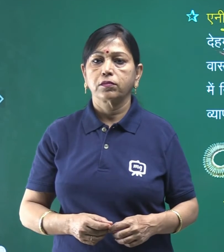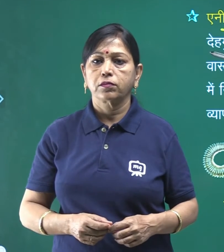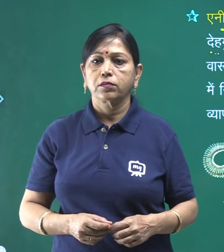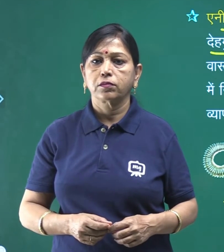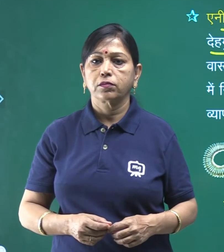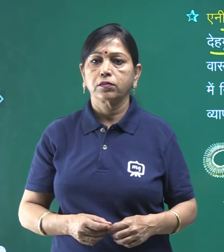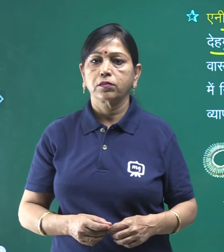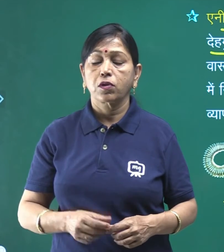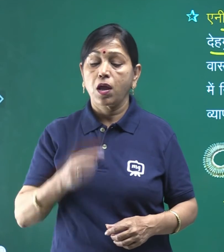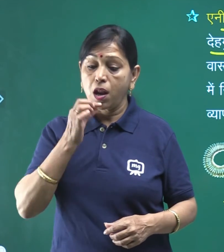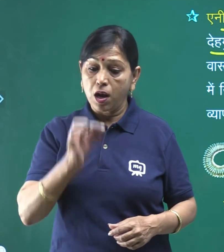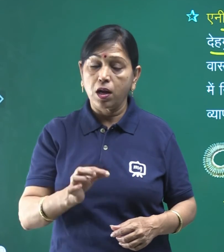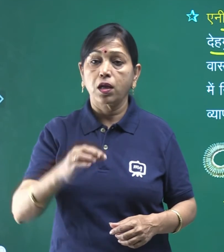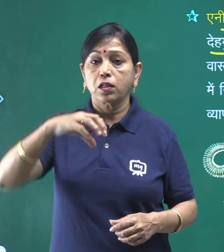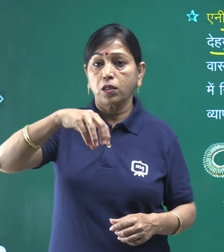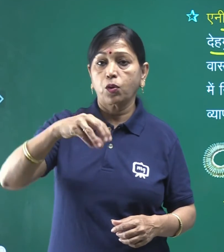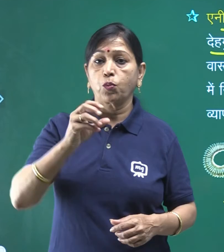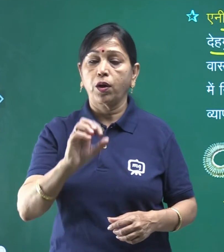वास्तविक देगुआ भी पाई जाती है।